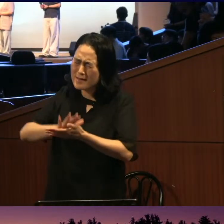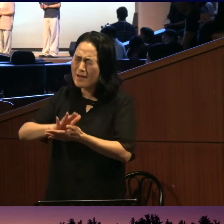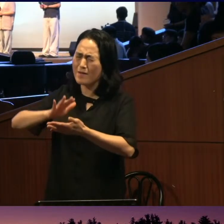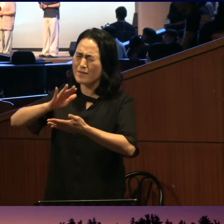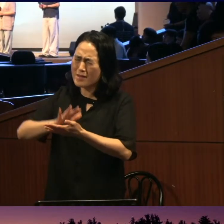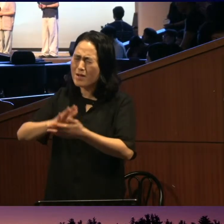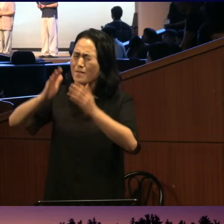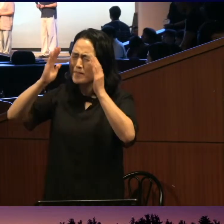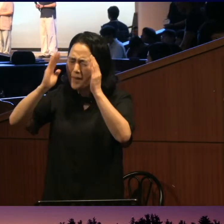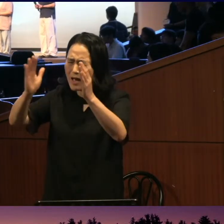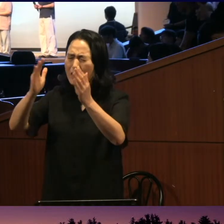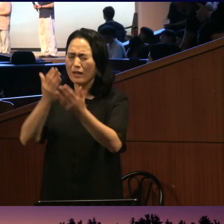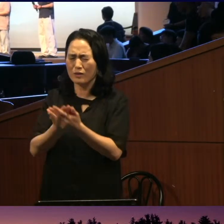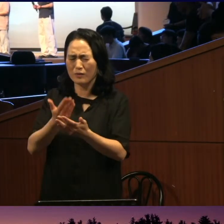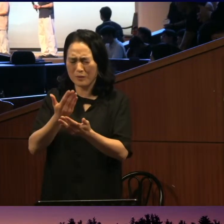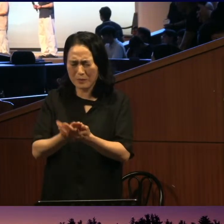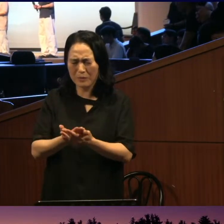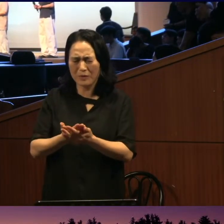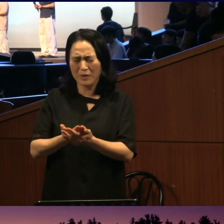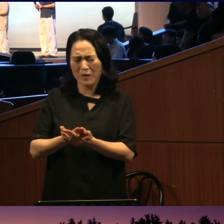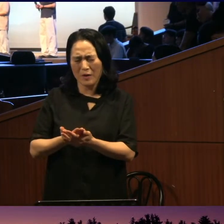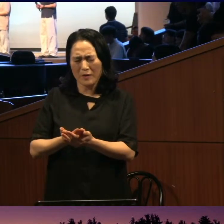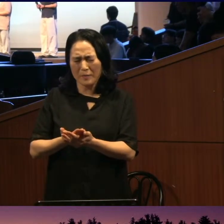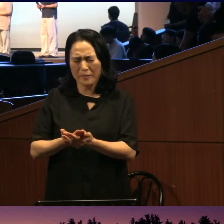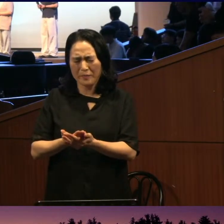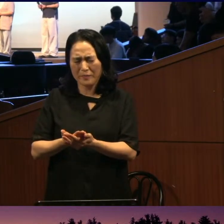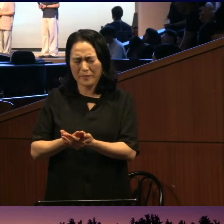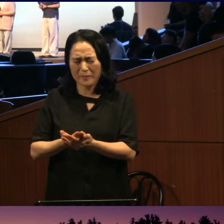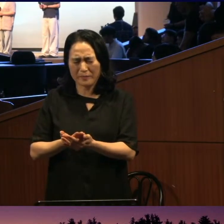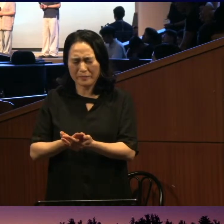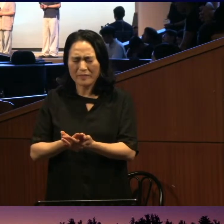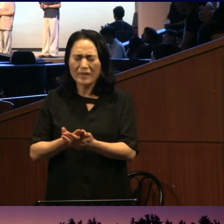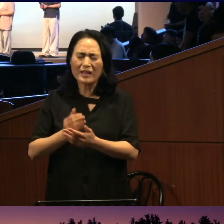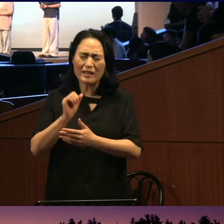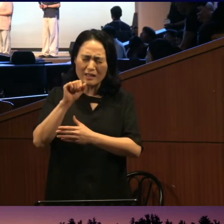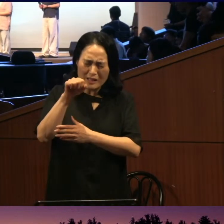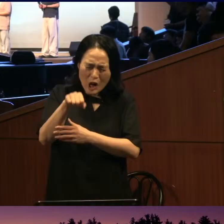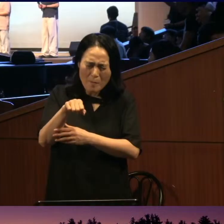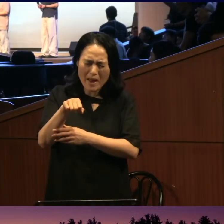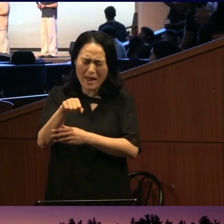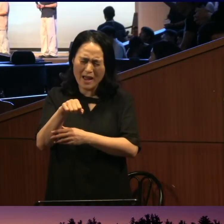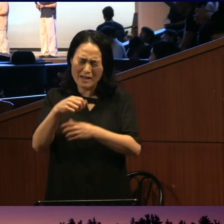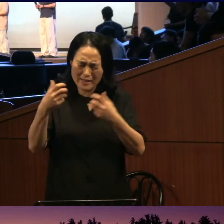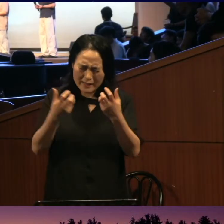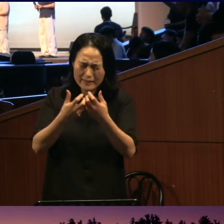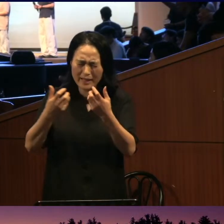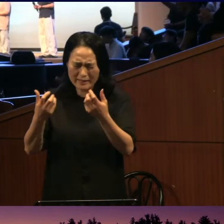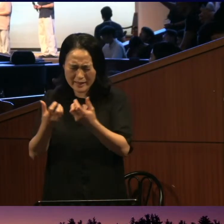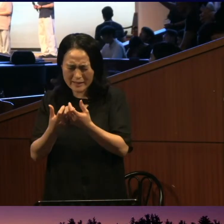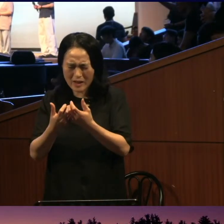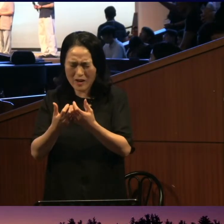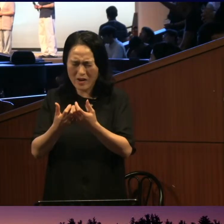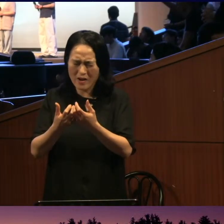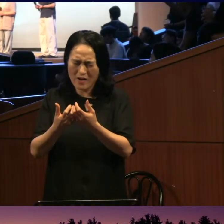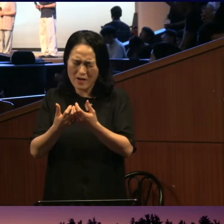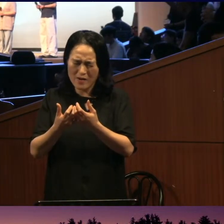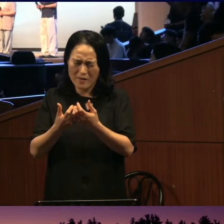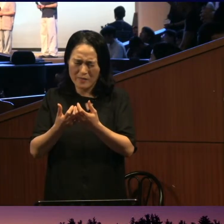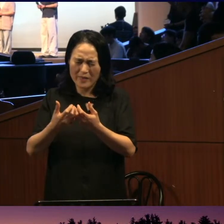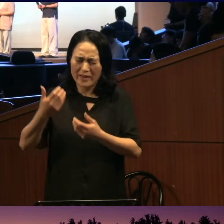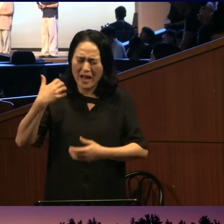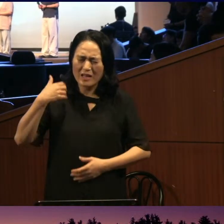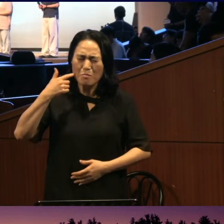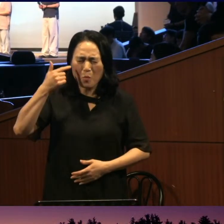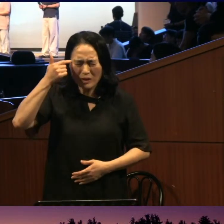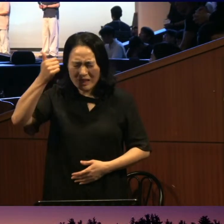줄로 믿습니다. 그래서 그 열매의 귀한 말씀들이 담임 목사님의